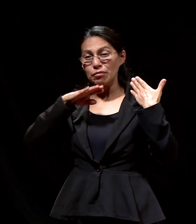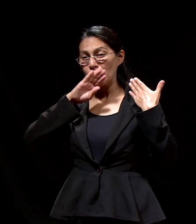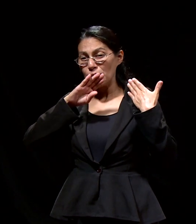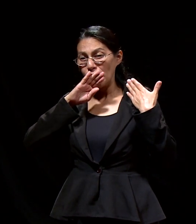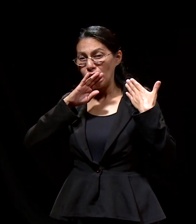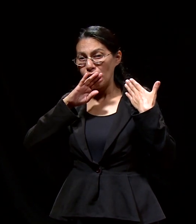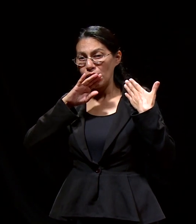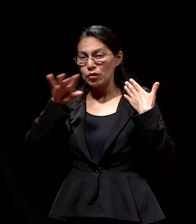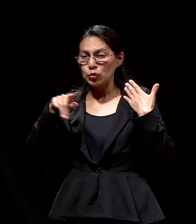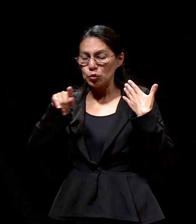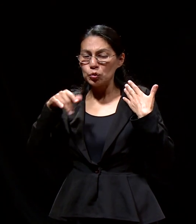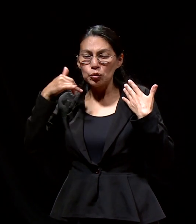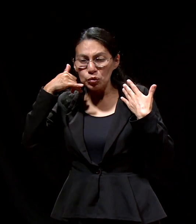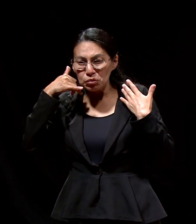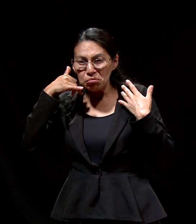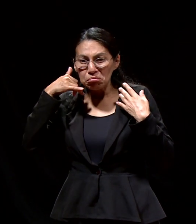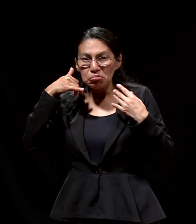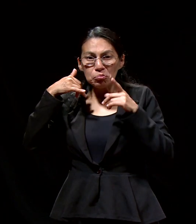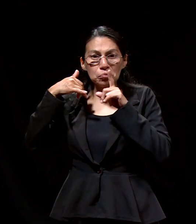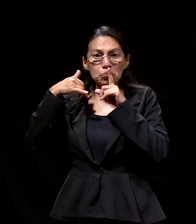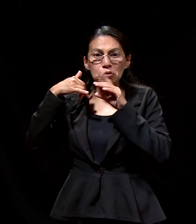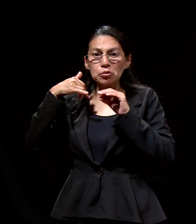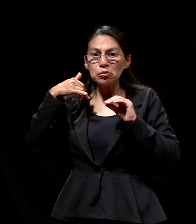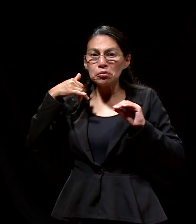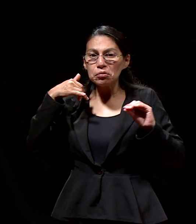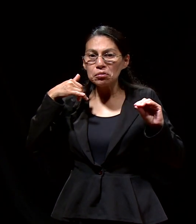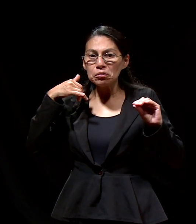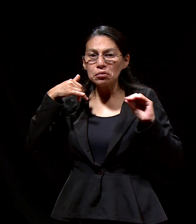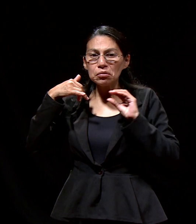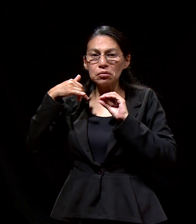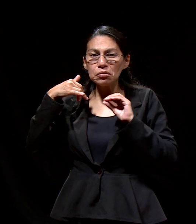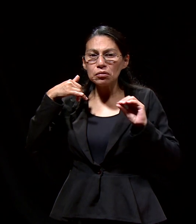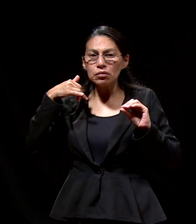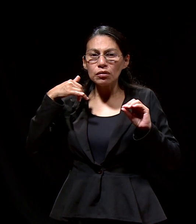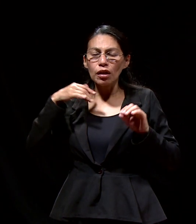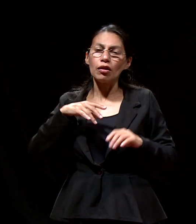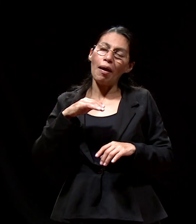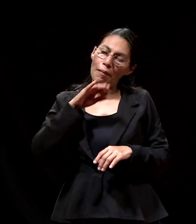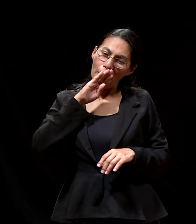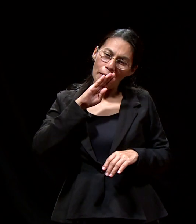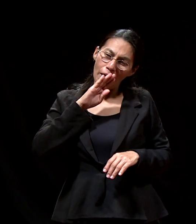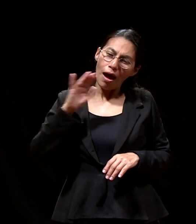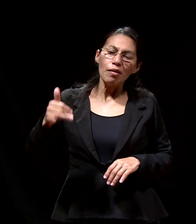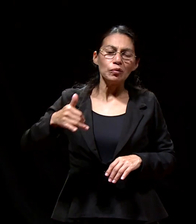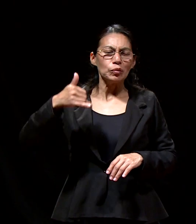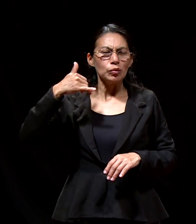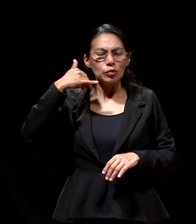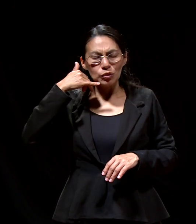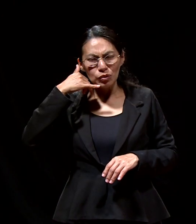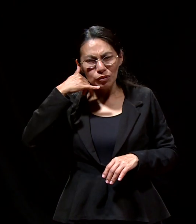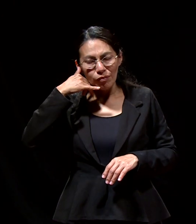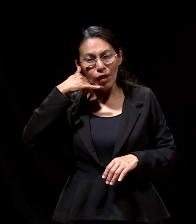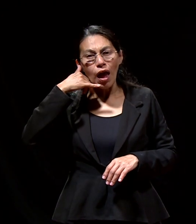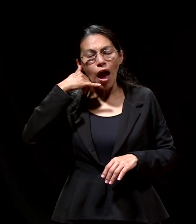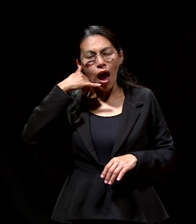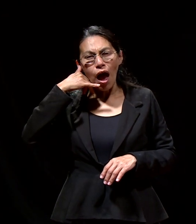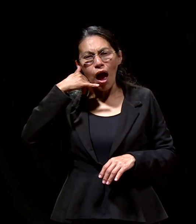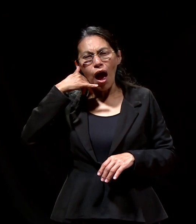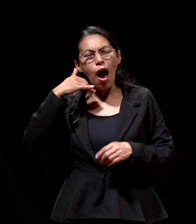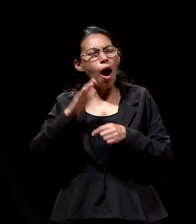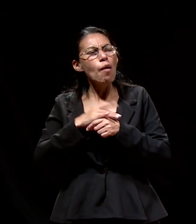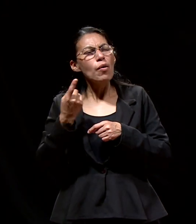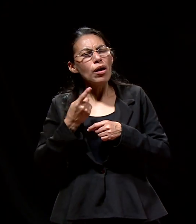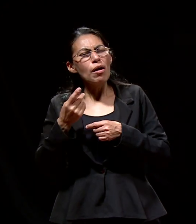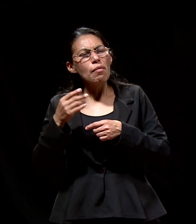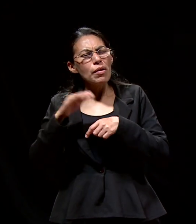himno había contestado y mi mamá me dijo porque me llamaron entonces le di le